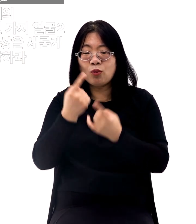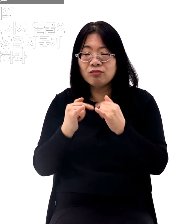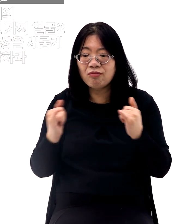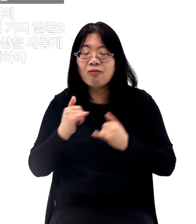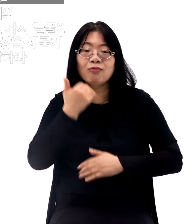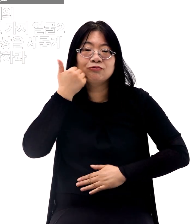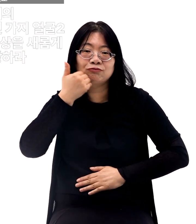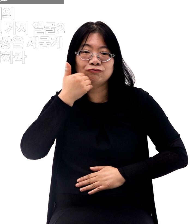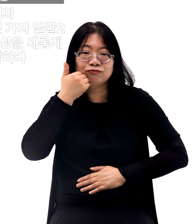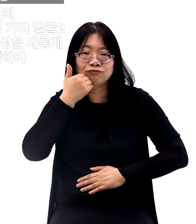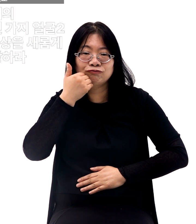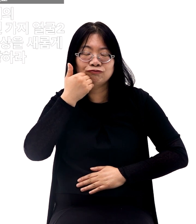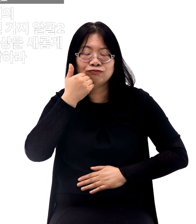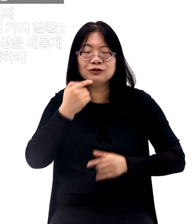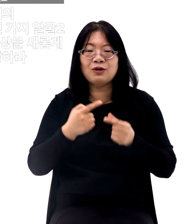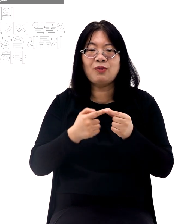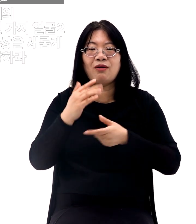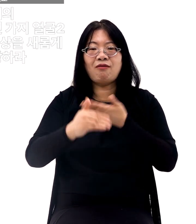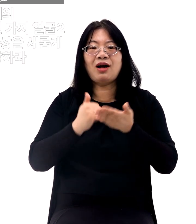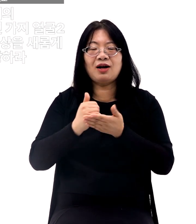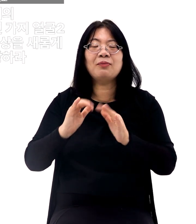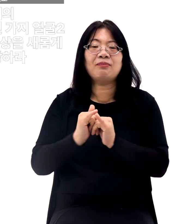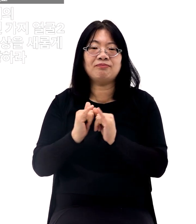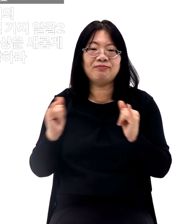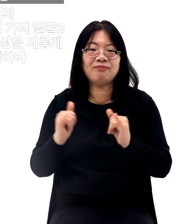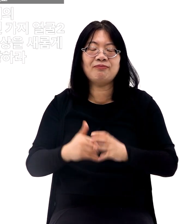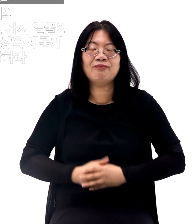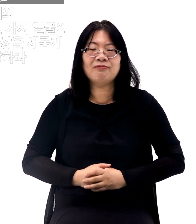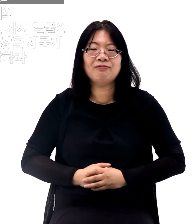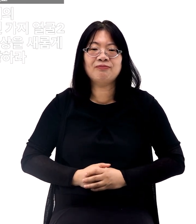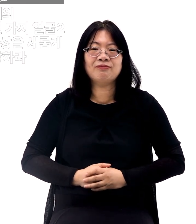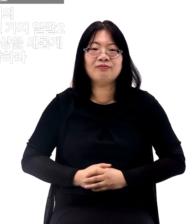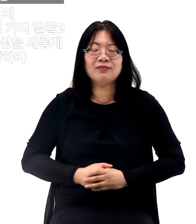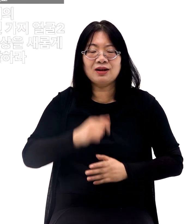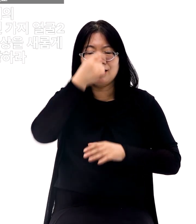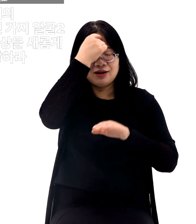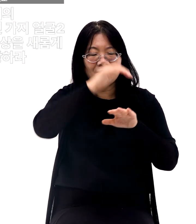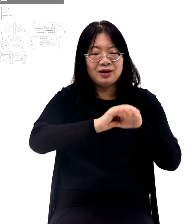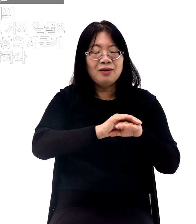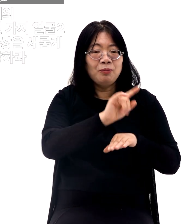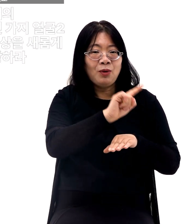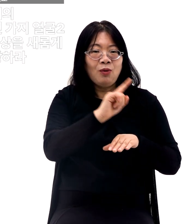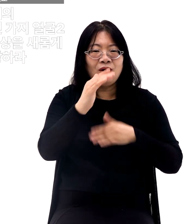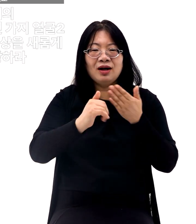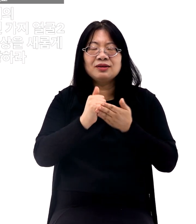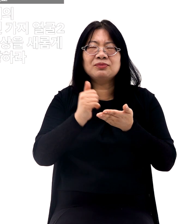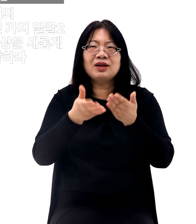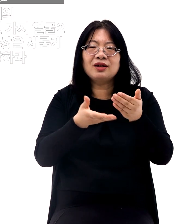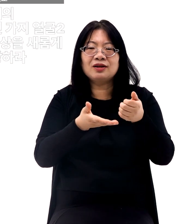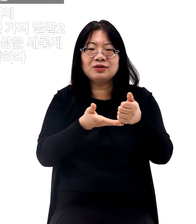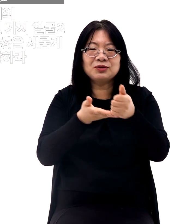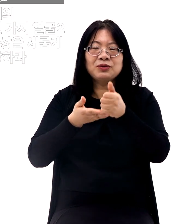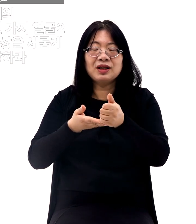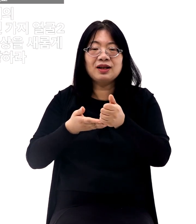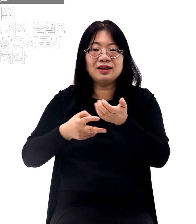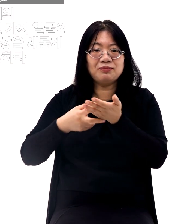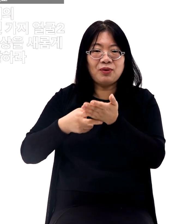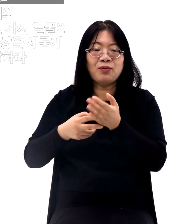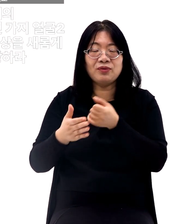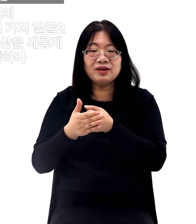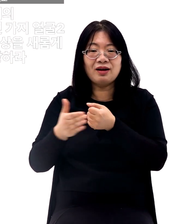오십니까? 첫째는 하나님의 백성이 오고, 예배는 하나님의 초대장이기 때문에 하나님의 부르심이